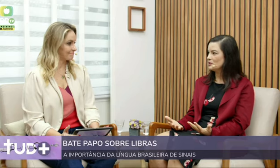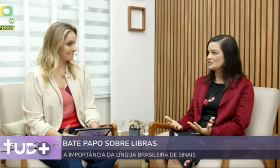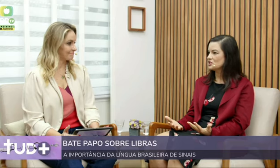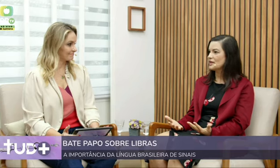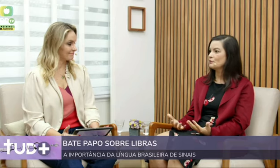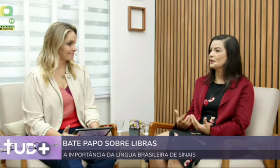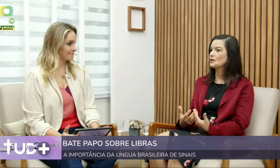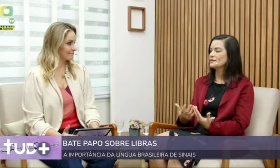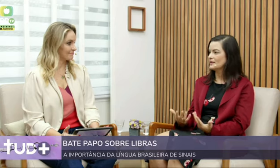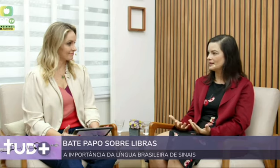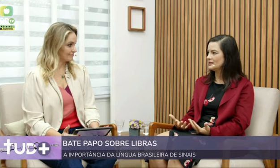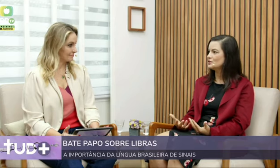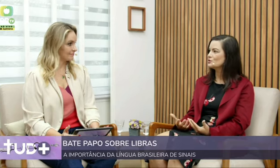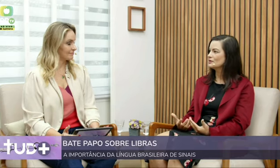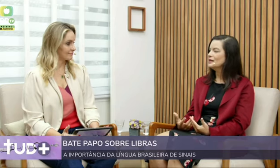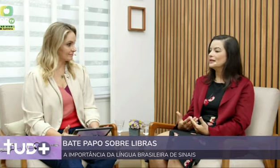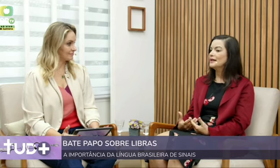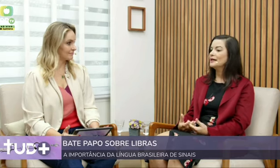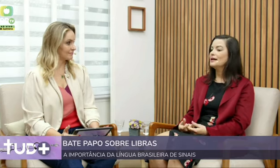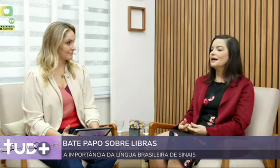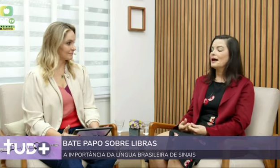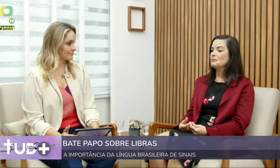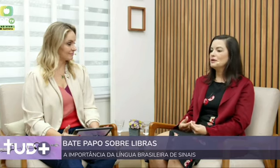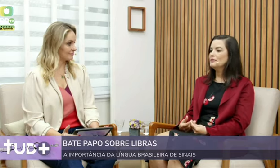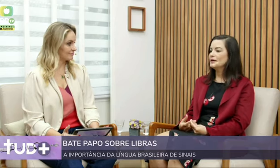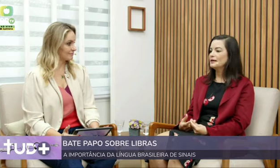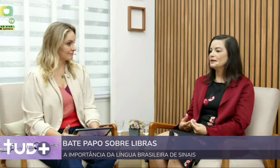o evangelho, para conhecer a Cristo, né? A Bíblia é